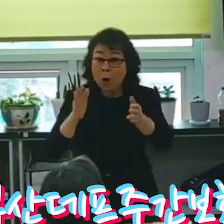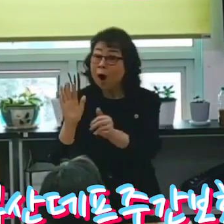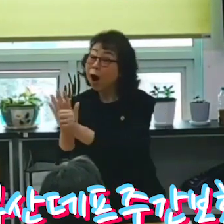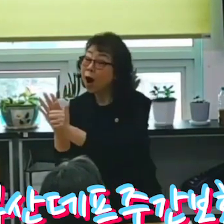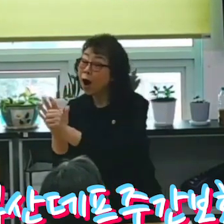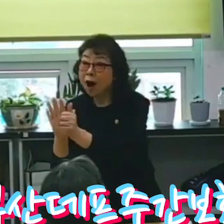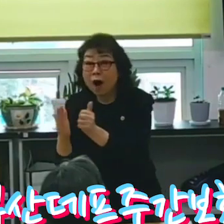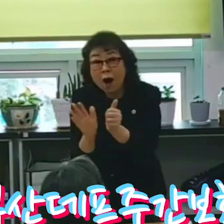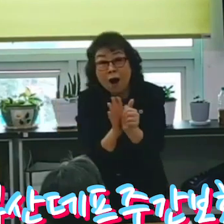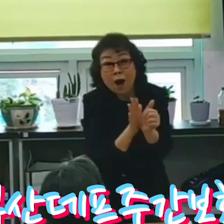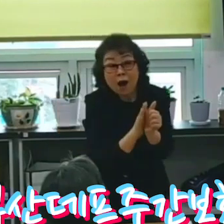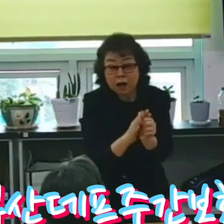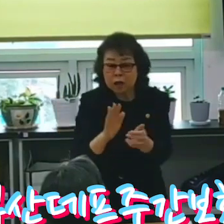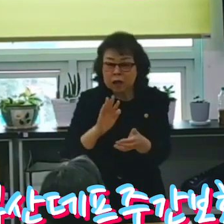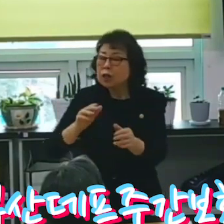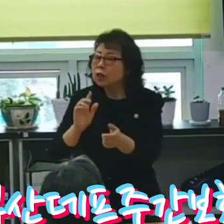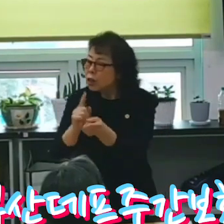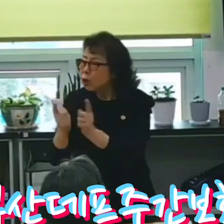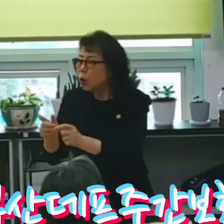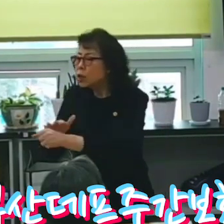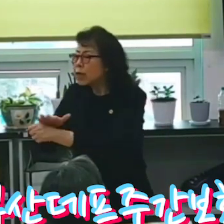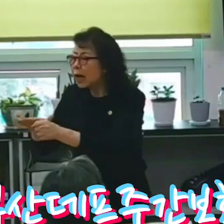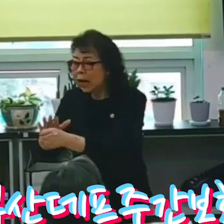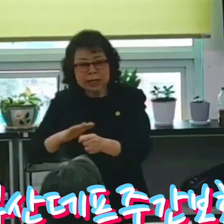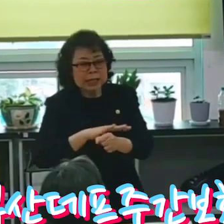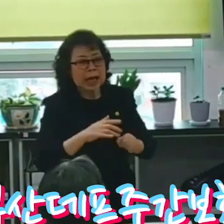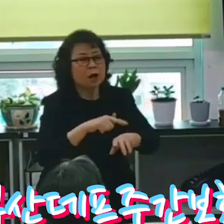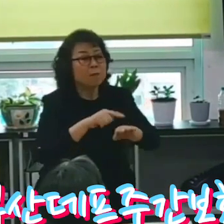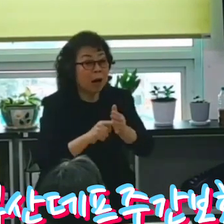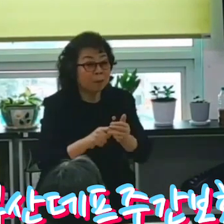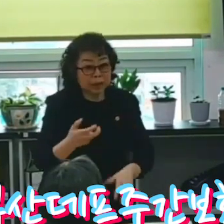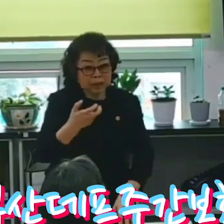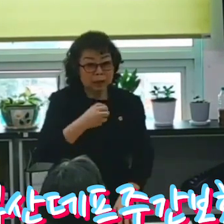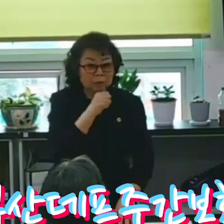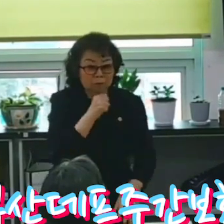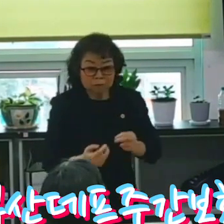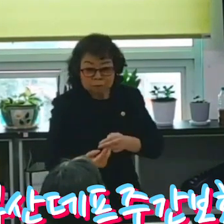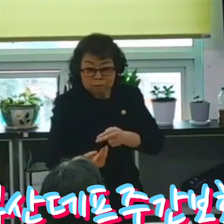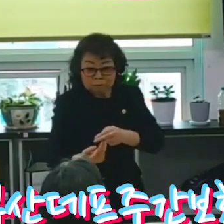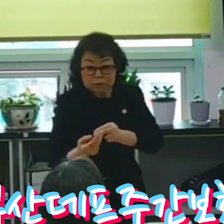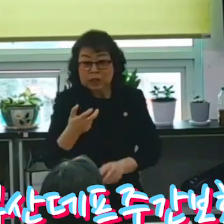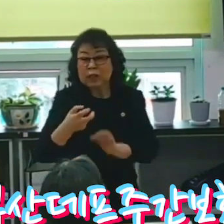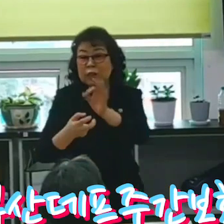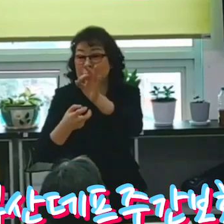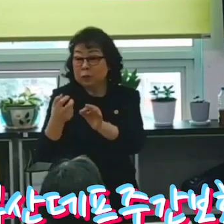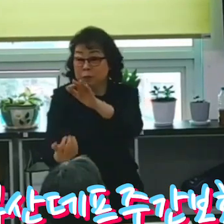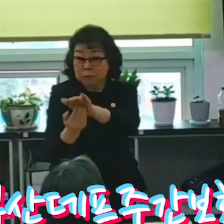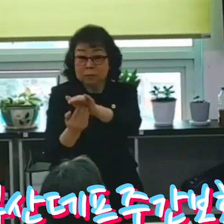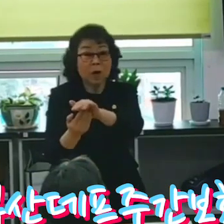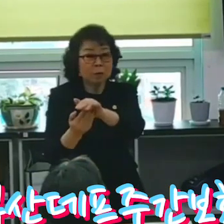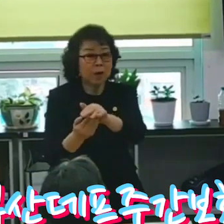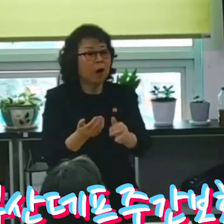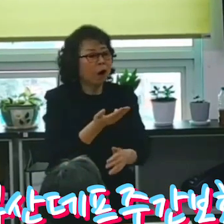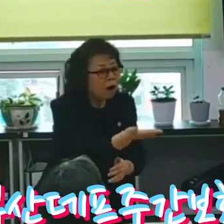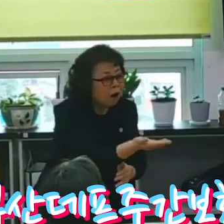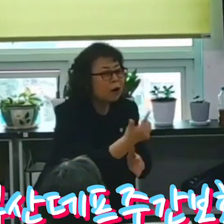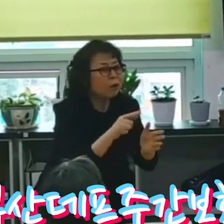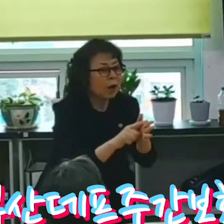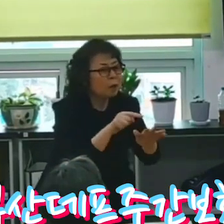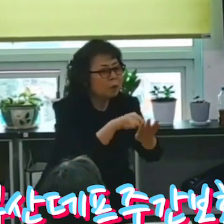도와주며 사랑하는 마음이 예, 70% 쌓이면은 예, 상대를 위하는